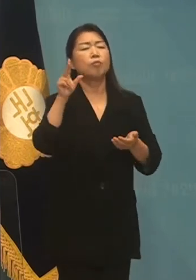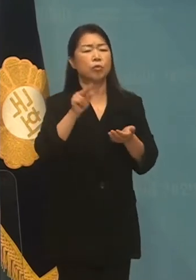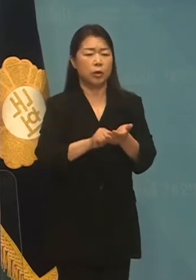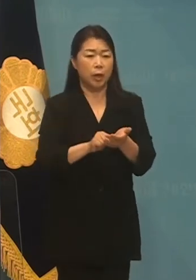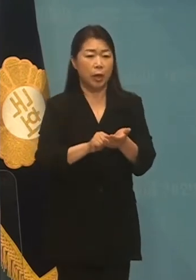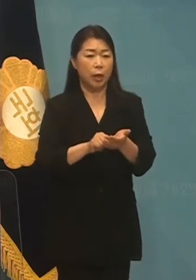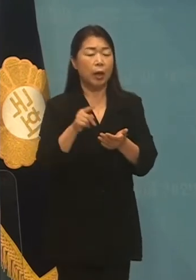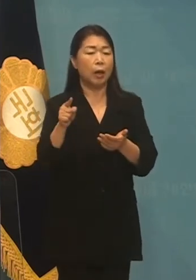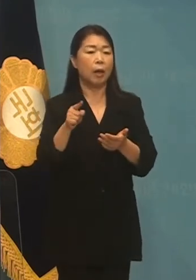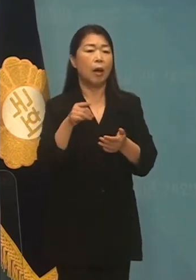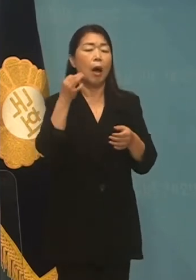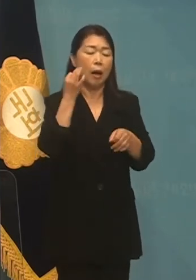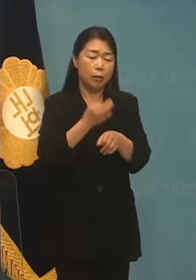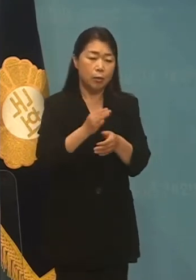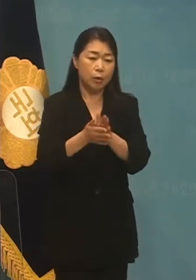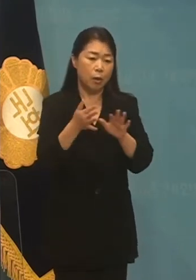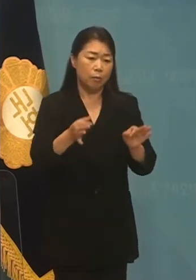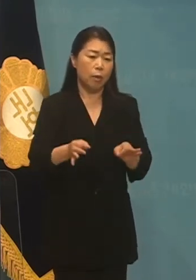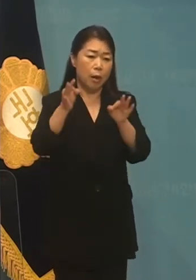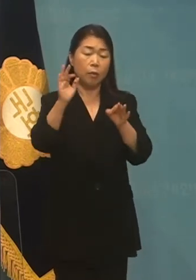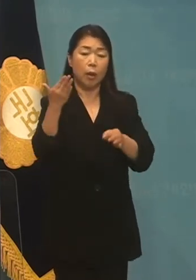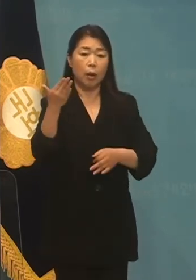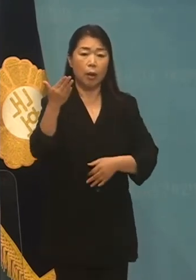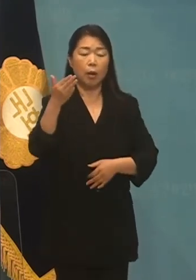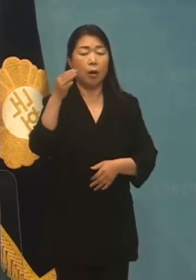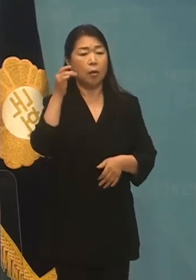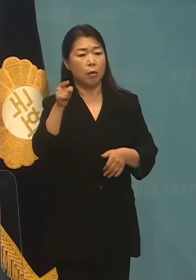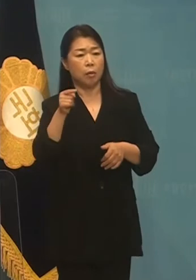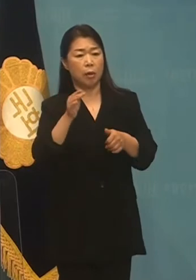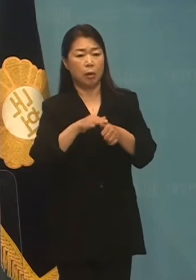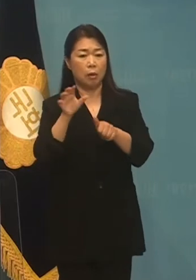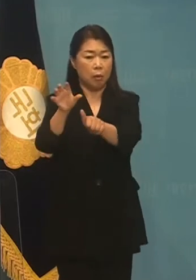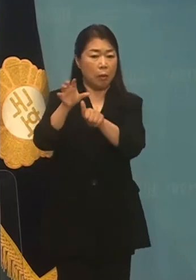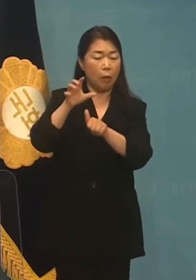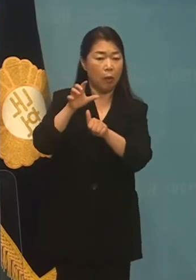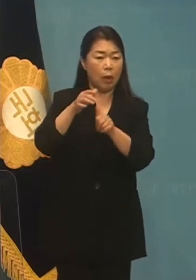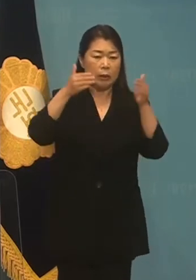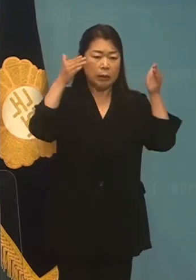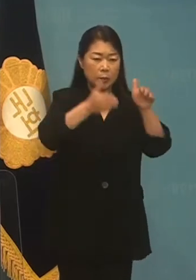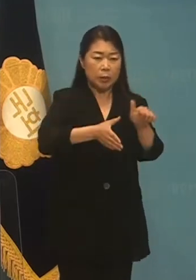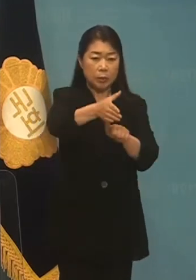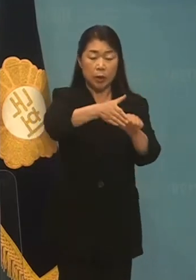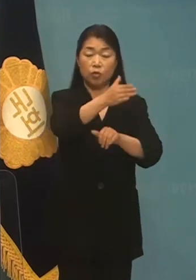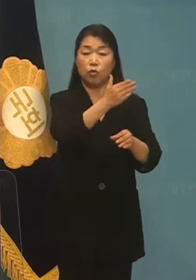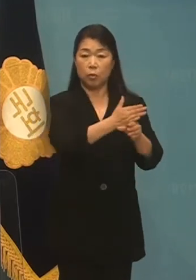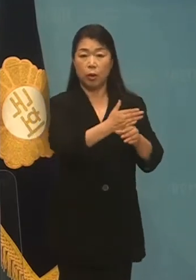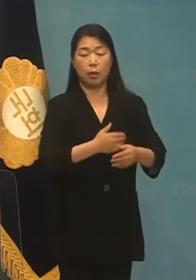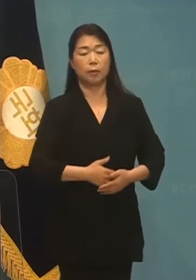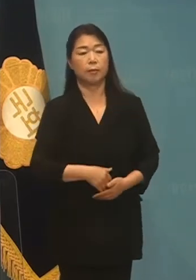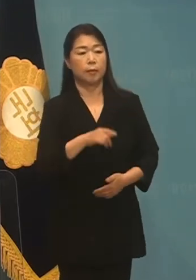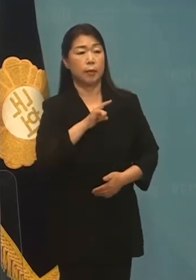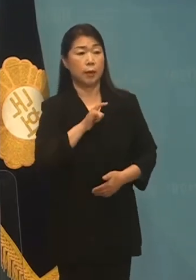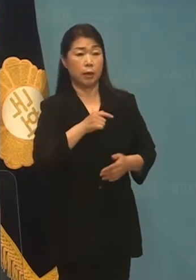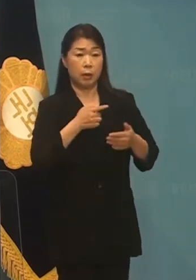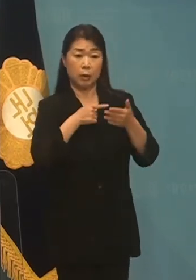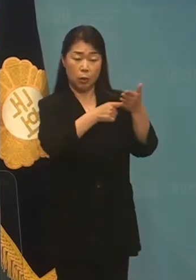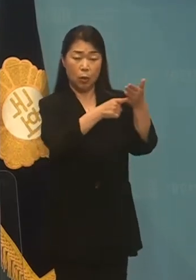민심과 맞닿아 폭발력을 보이자 이에 집중하고 있습니다. 의혹